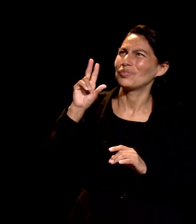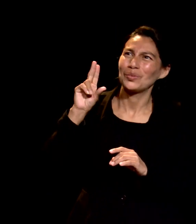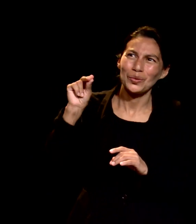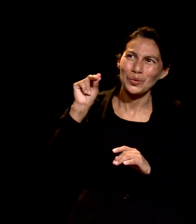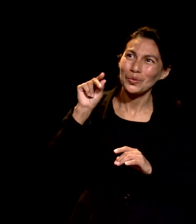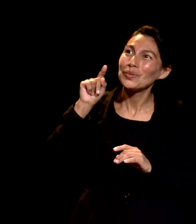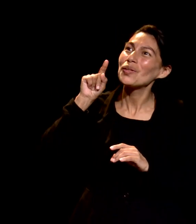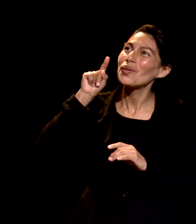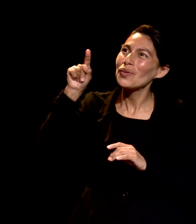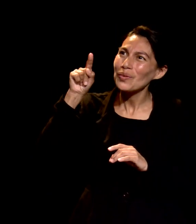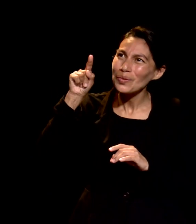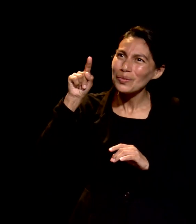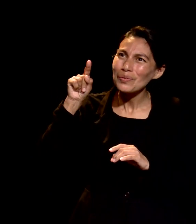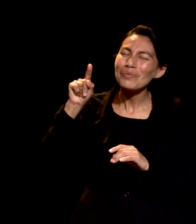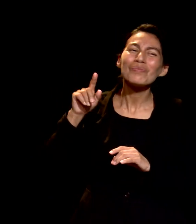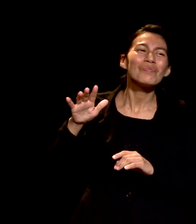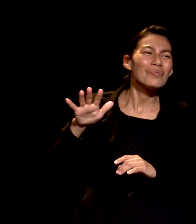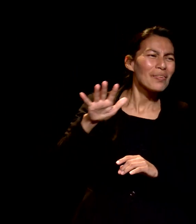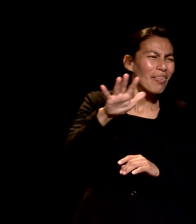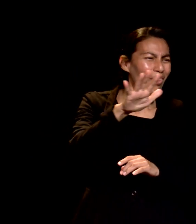sepas